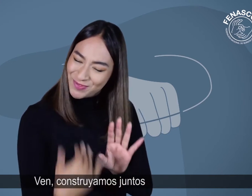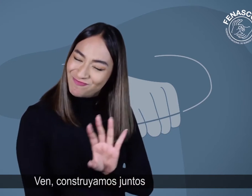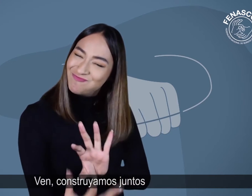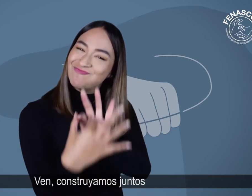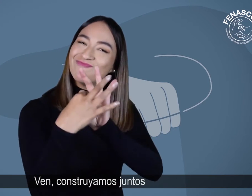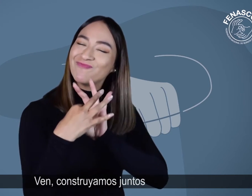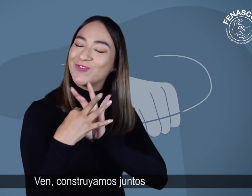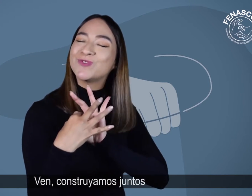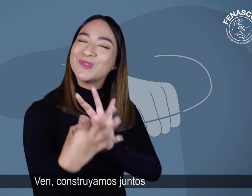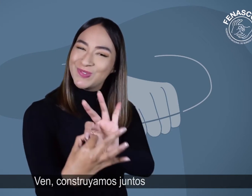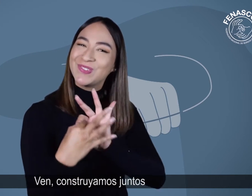construyamos juntos.